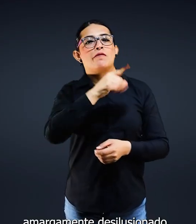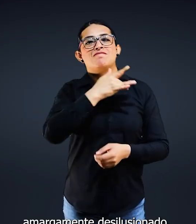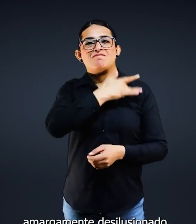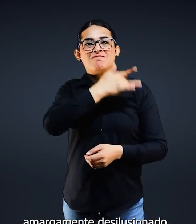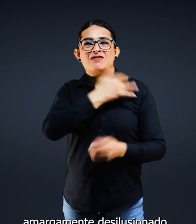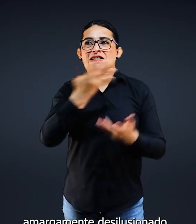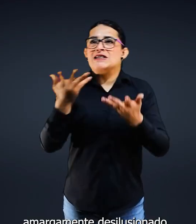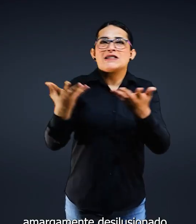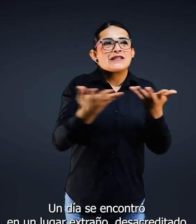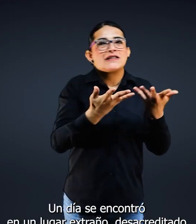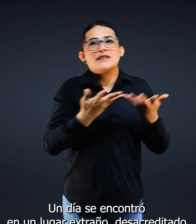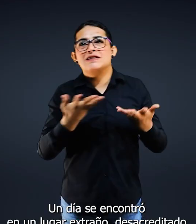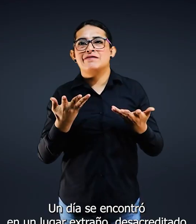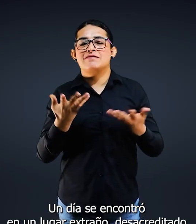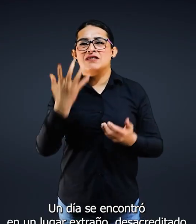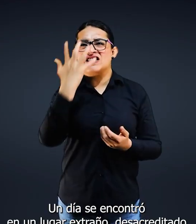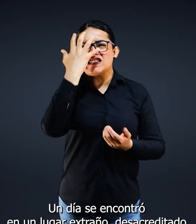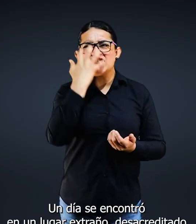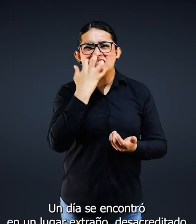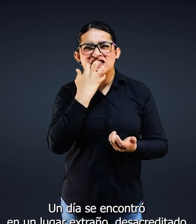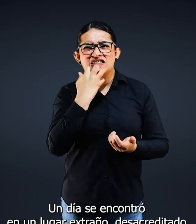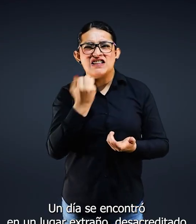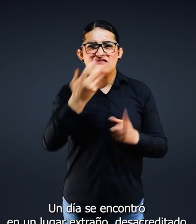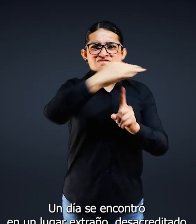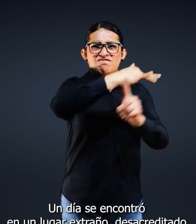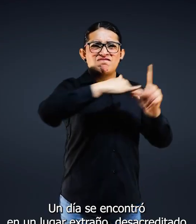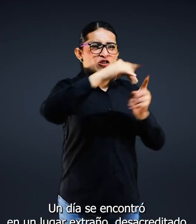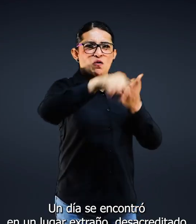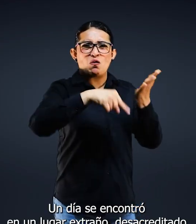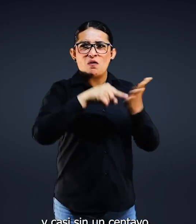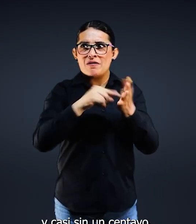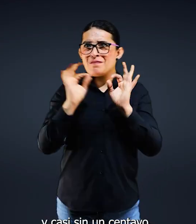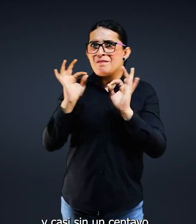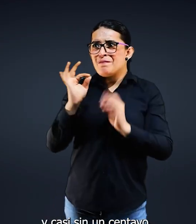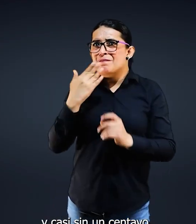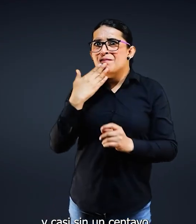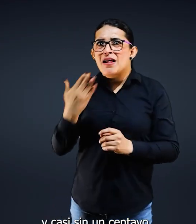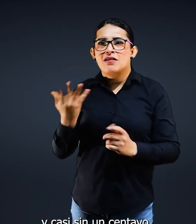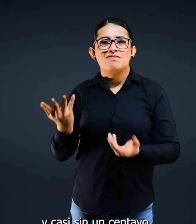Amargamente desilusionado, un día se encontró en un lugar extraño, desacreditado y casi sin un centavo.